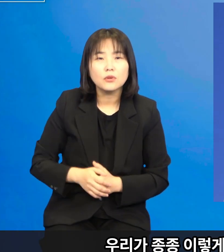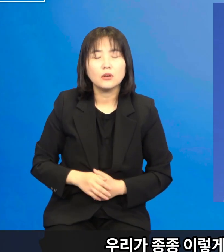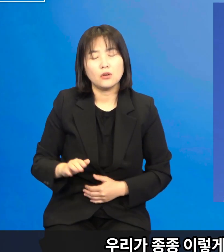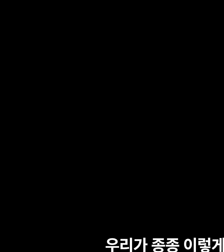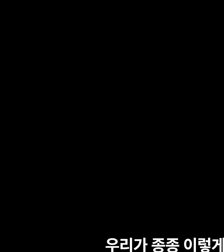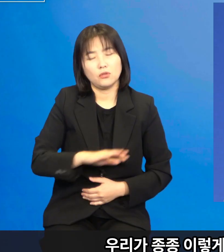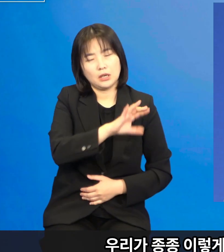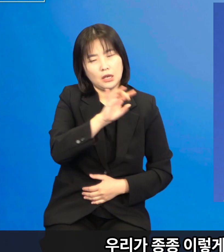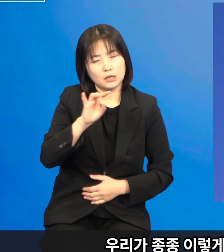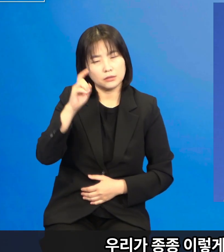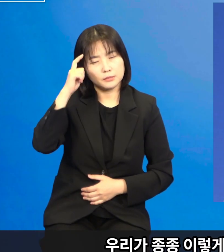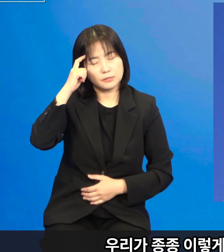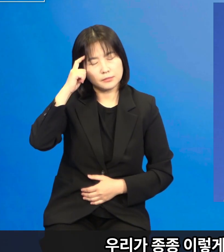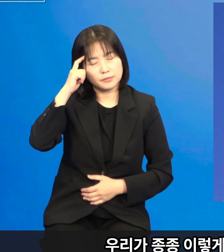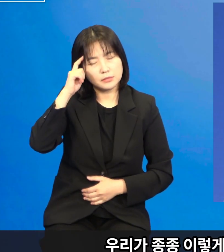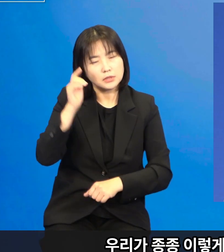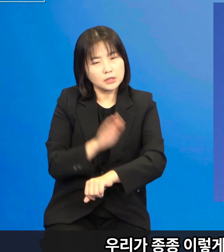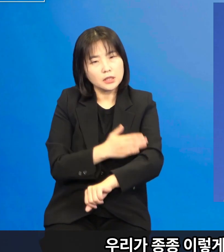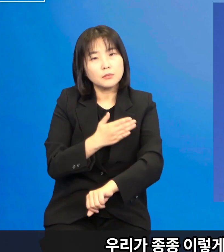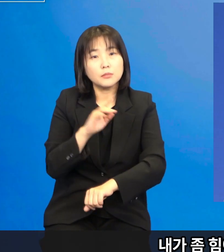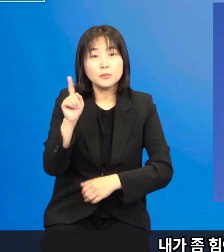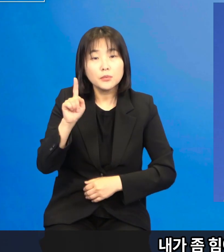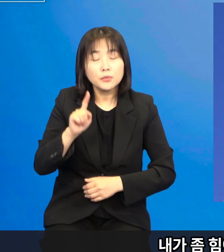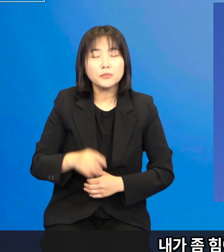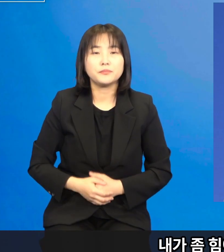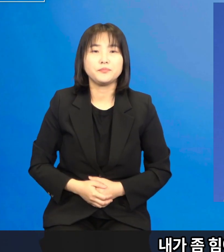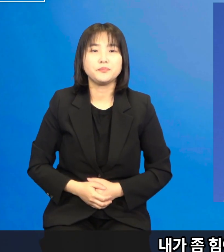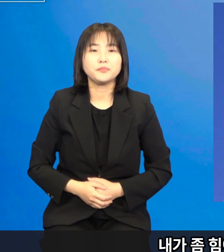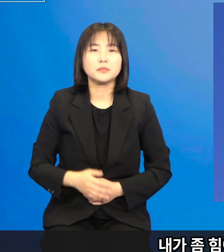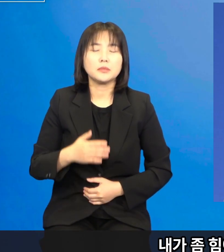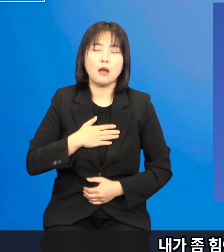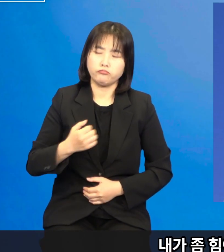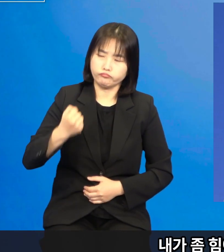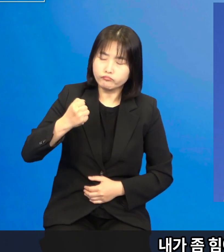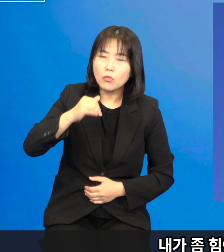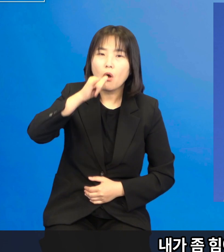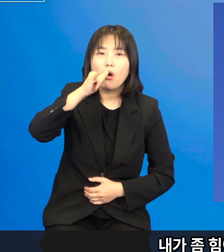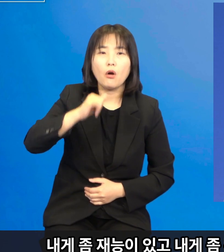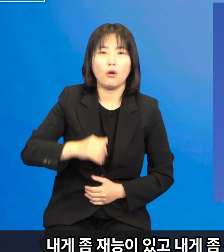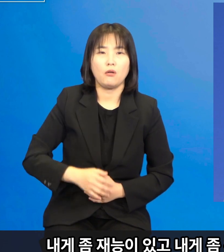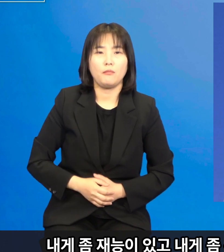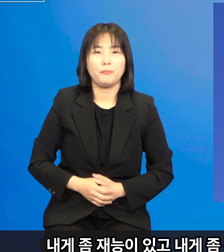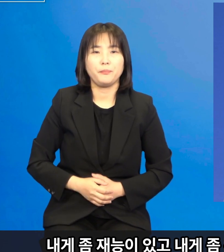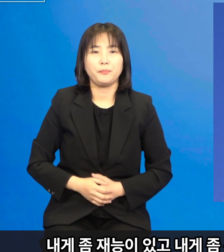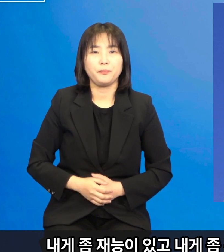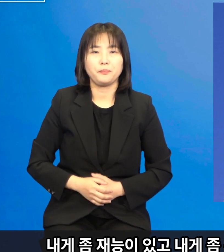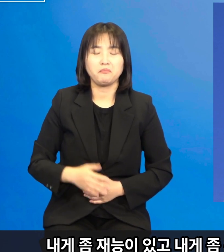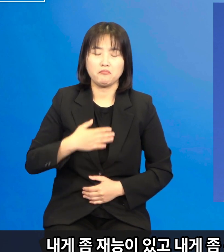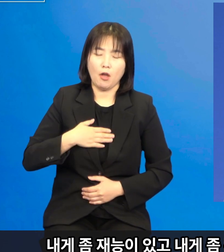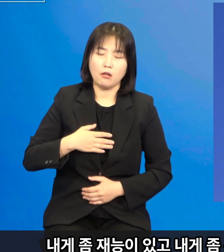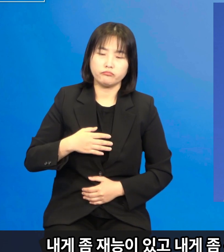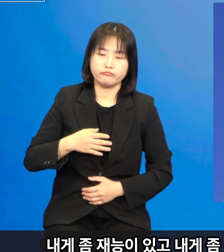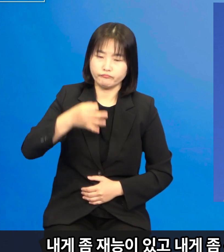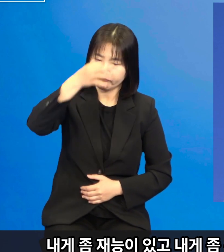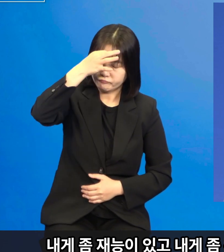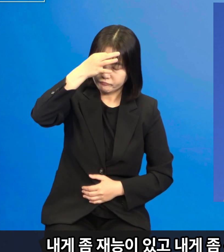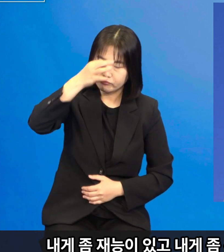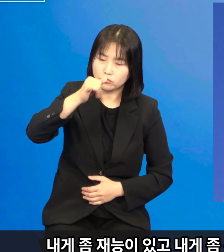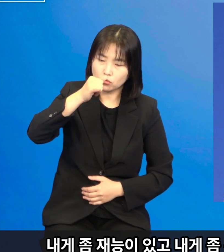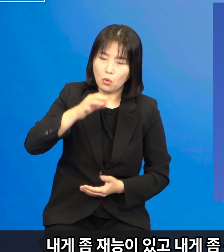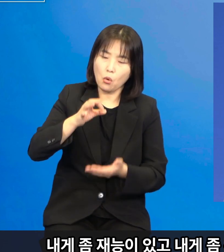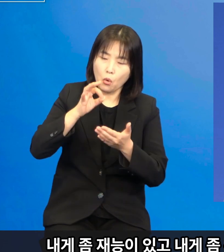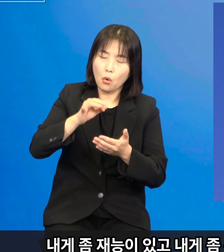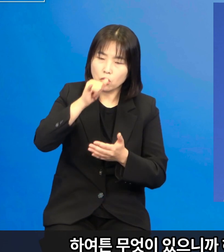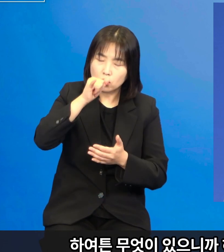이렇게 생각할 때가 있어요. 내가 좀 힘이 있으니까, 내게 좀 재능이 있고, 내게 좀 돈이 있고,